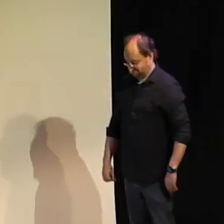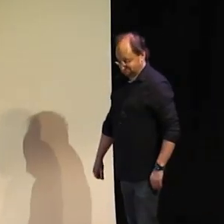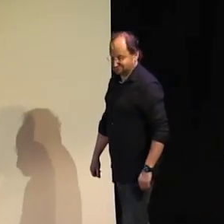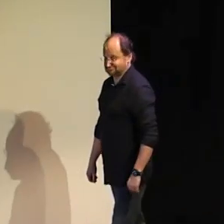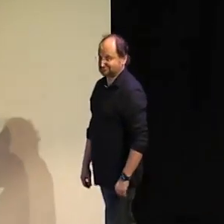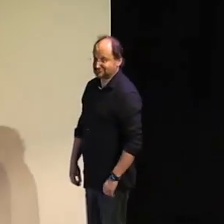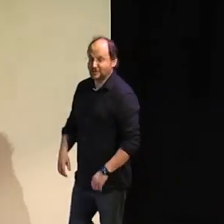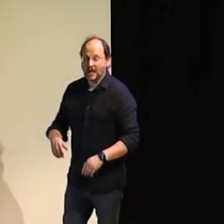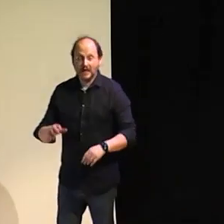Alors,